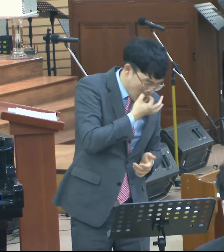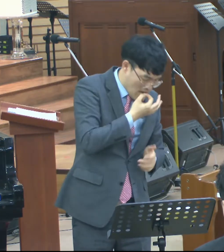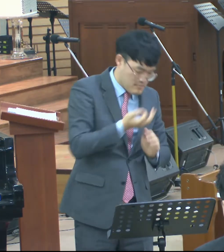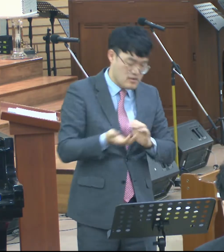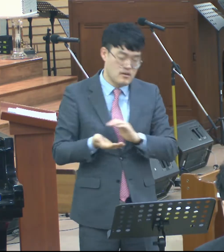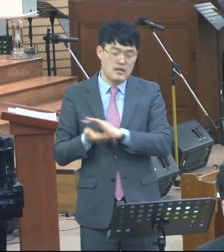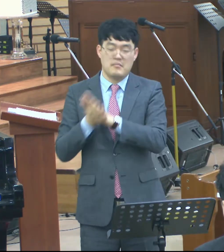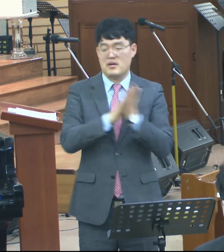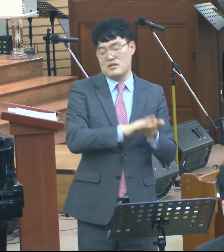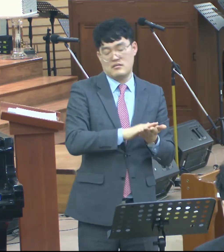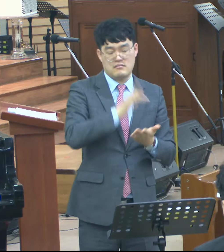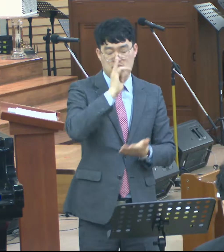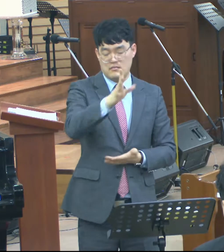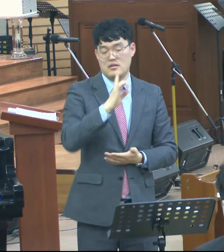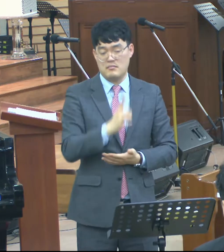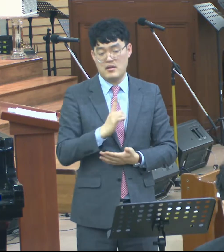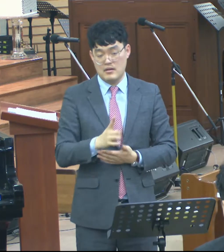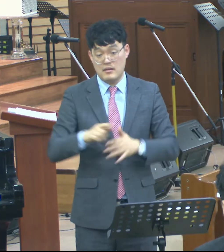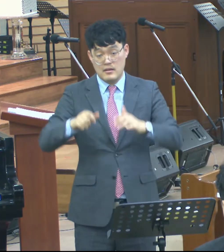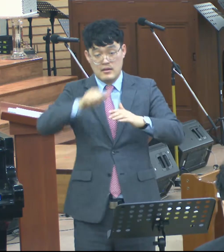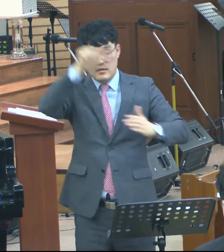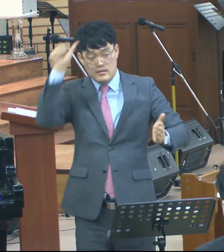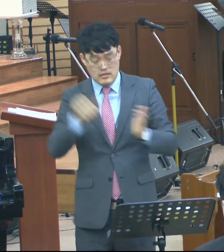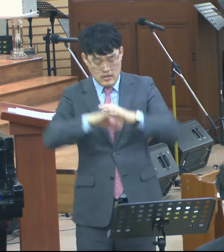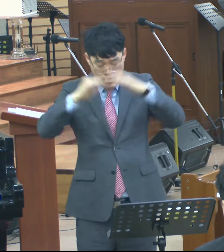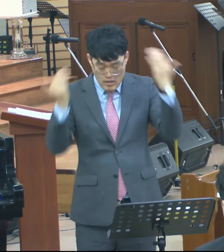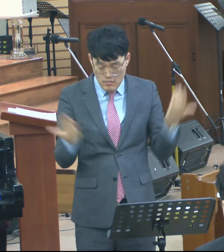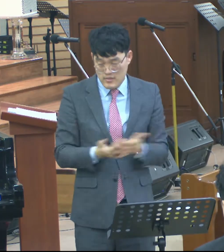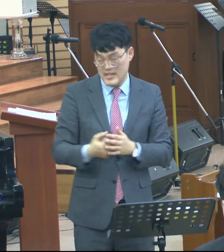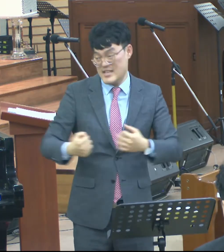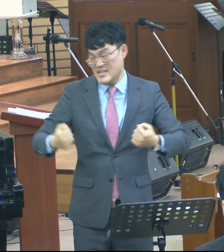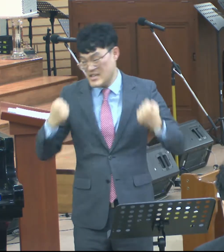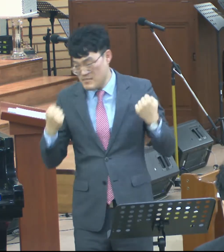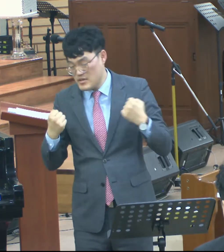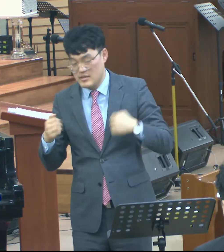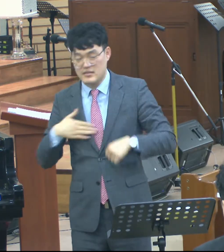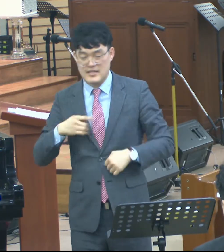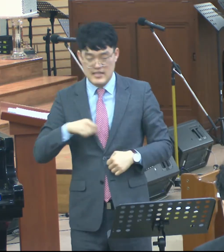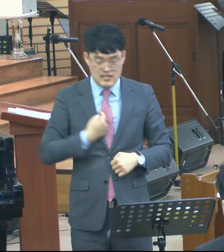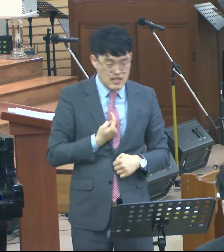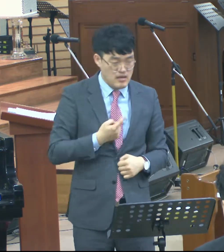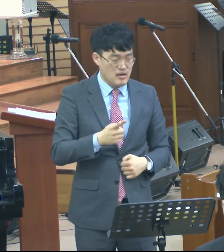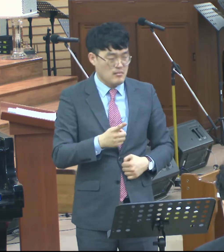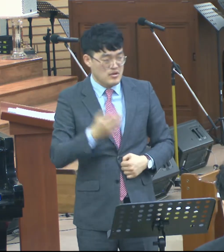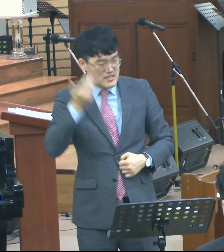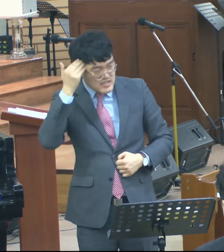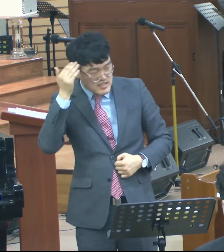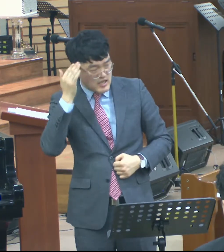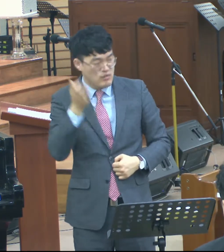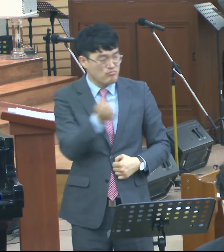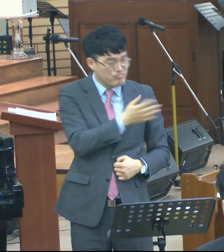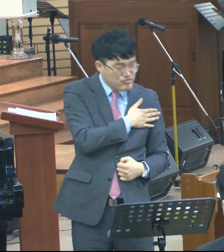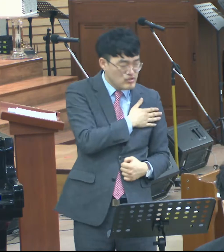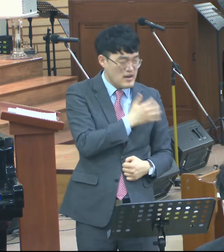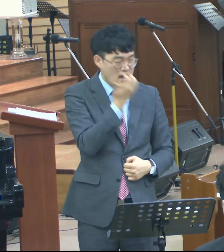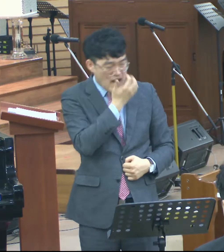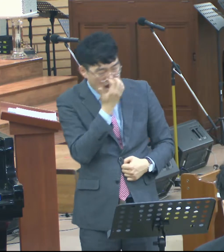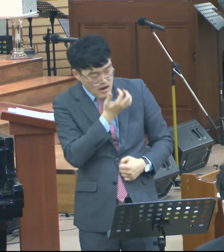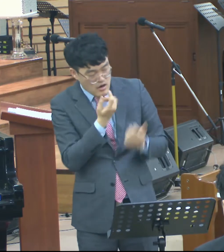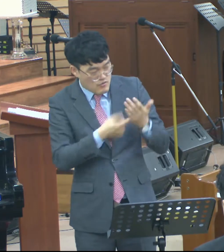인생의 모든 에너지를 지식과 부와 권력과 성적인 성취를 위해 경계선을 침범하는 자들은 결국 악마와의